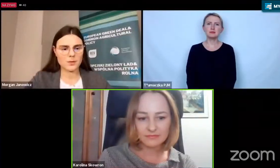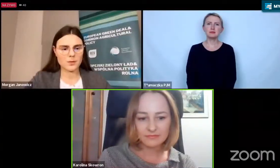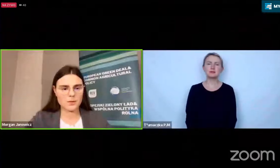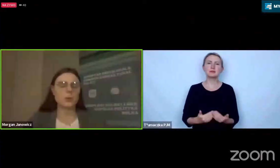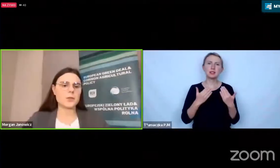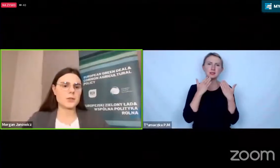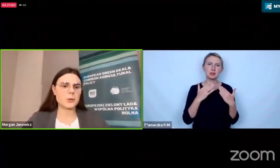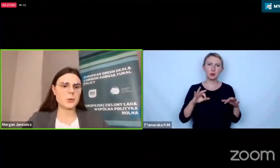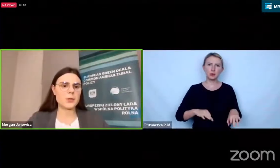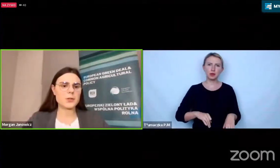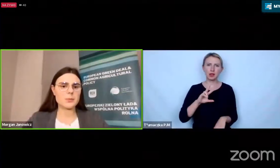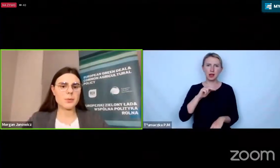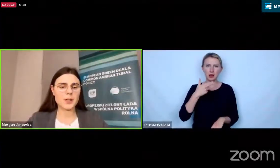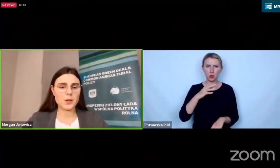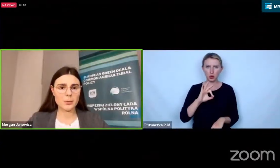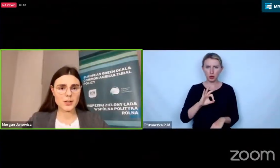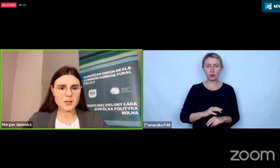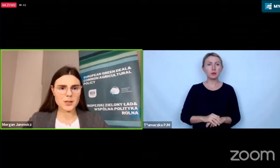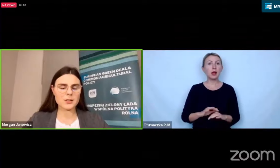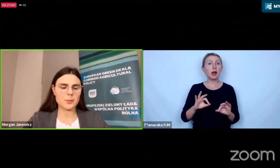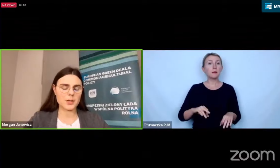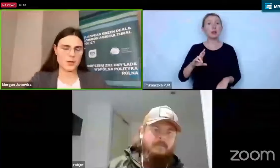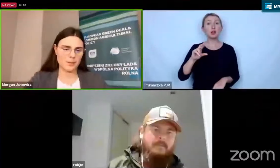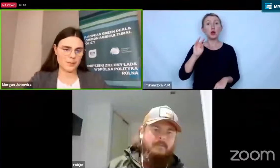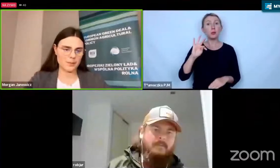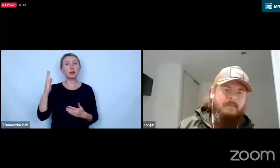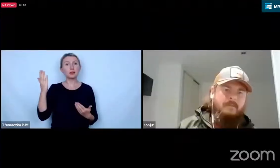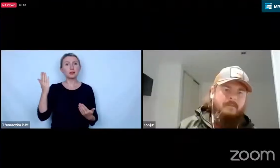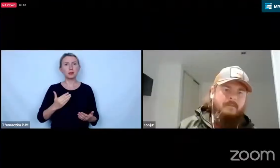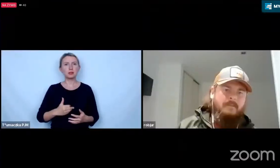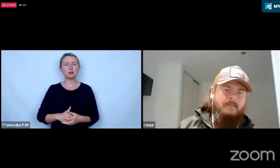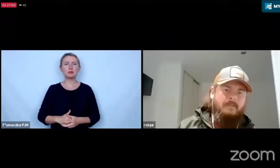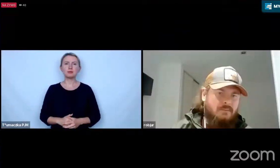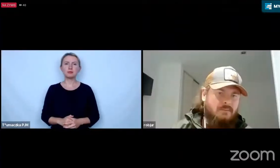dziękuję Pani Karolino za głos Panie Robercie zapraszam